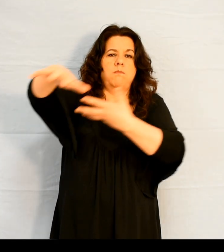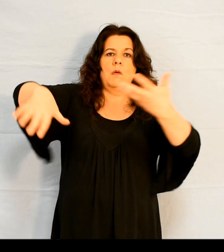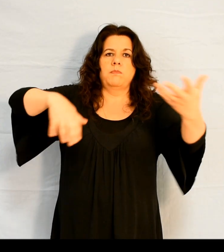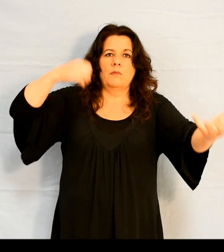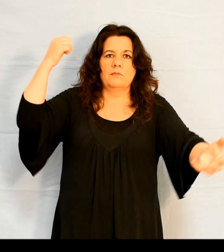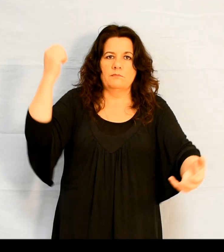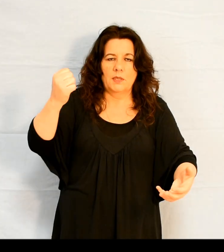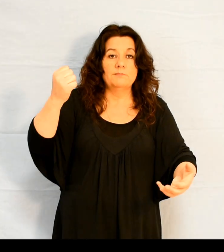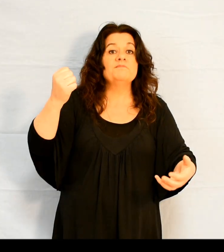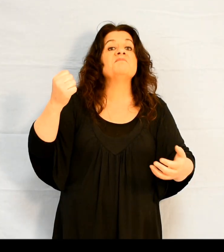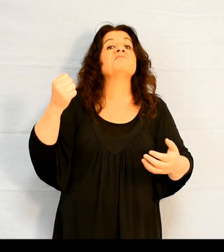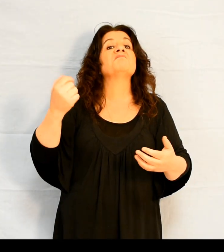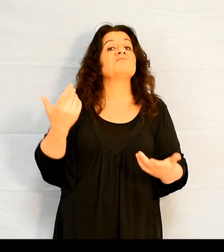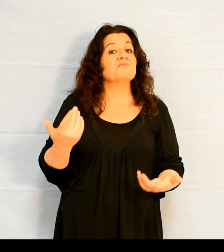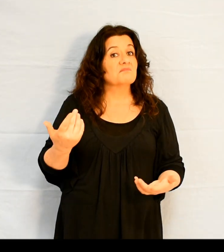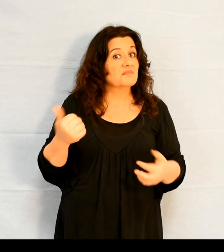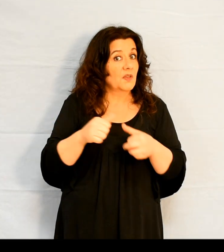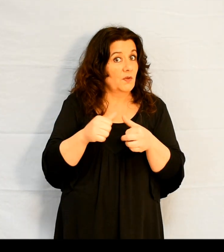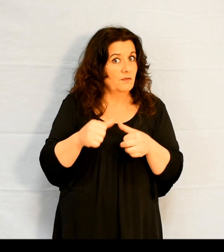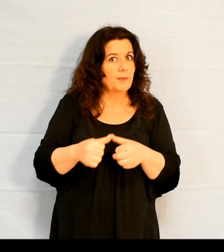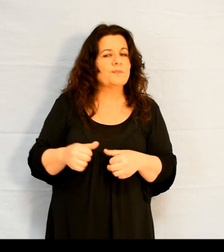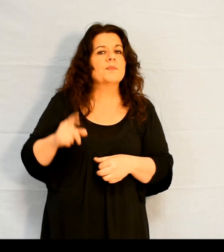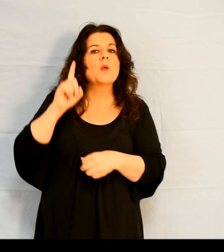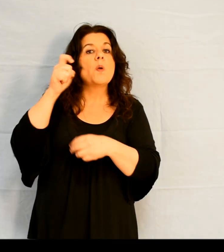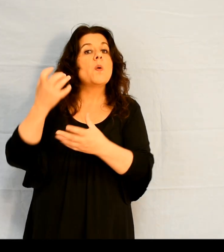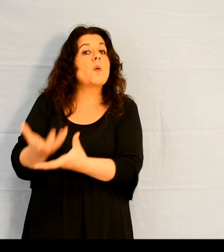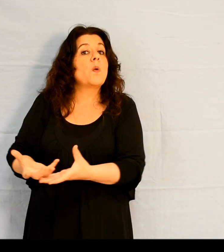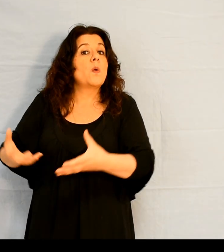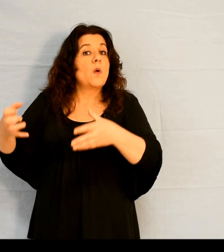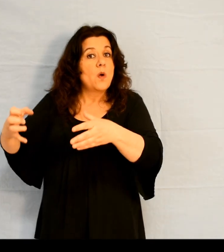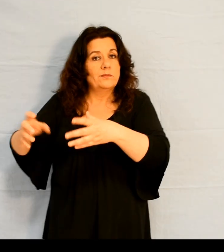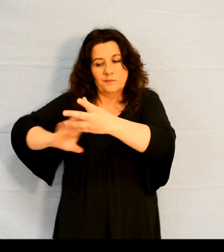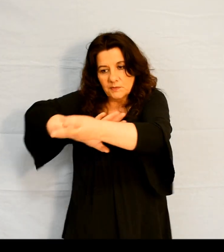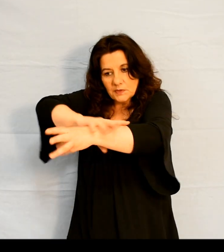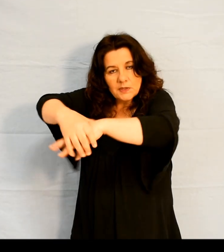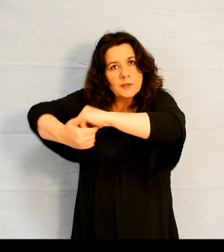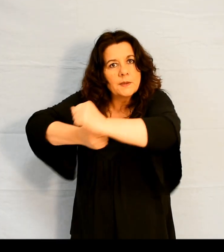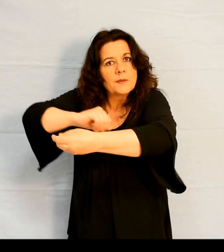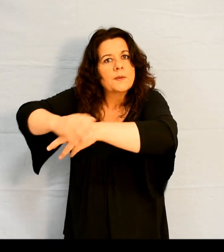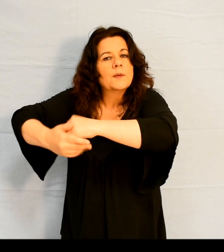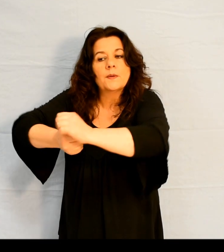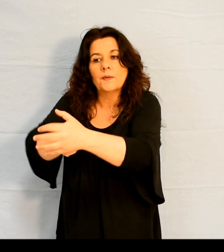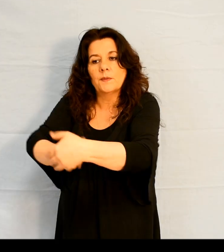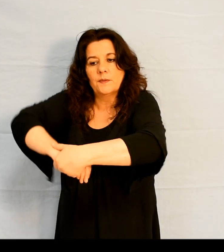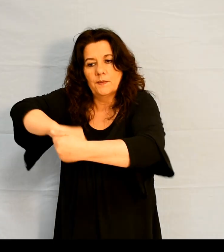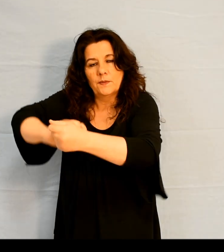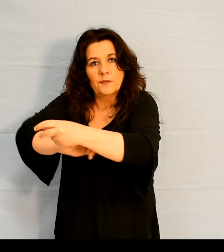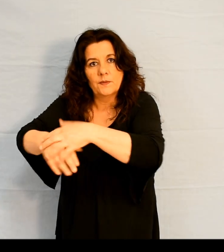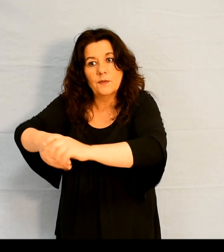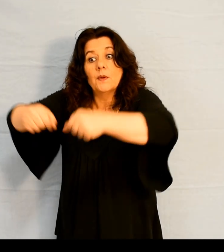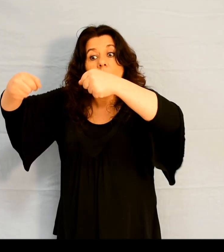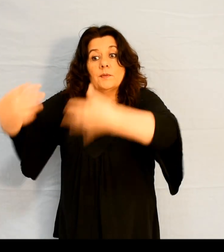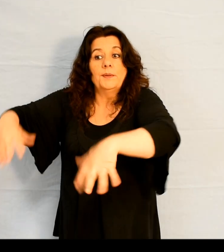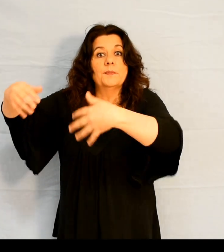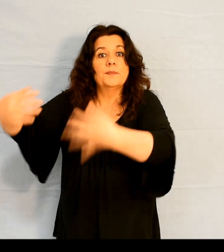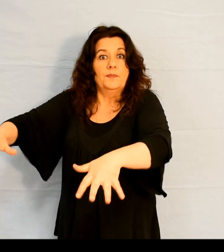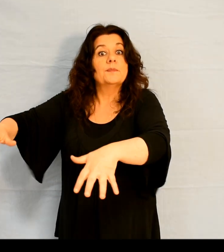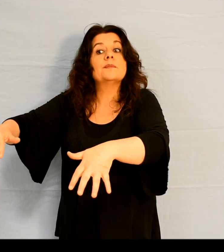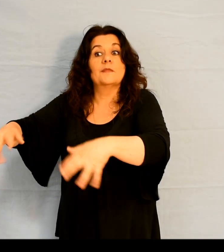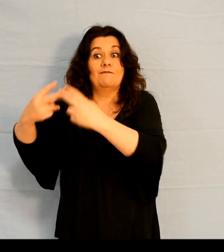l'eau et se lava les mains devant la foule, en disant, « Je suis innocent du sang